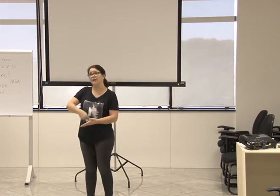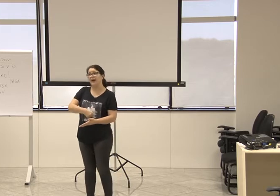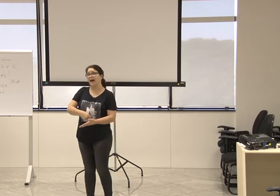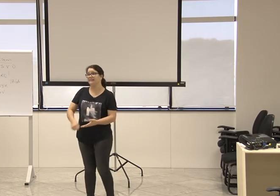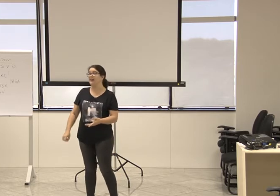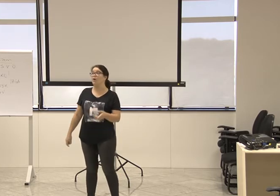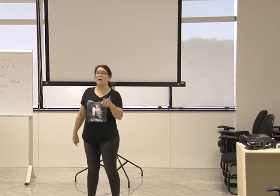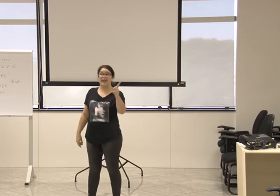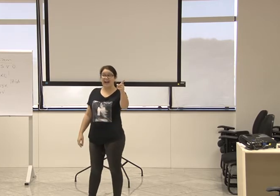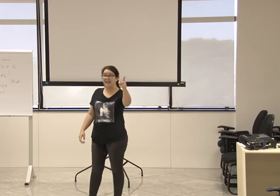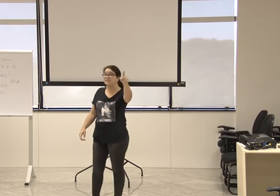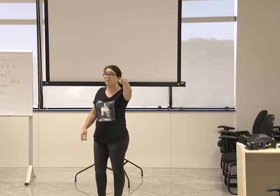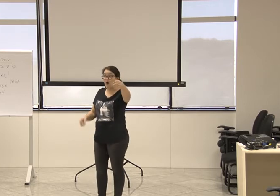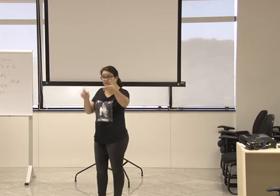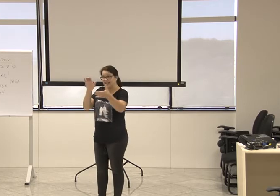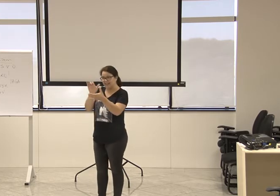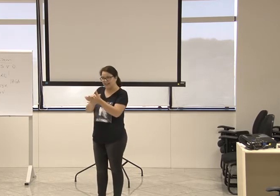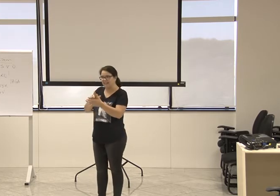Ah, não, é a esposa dele.